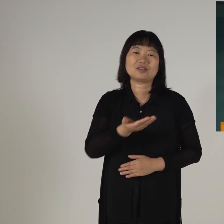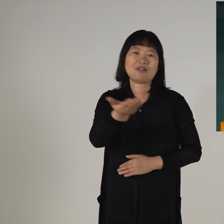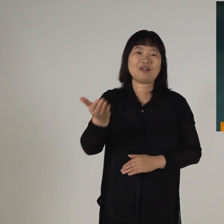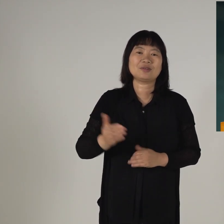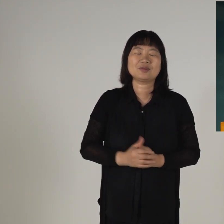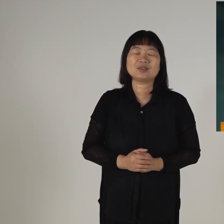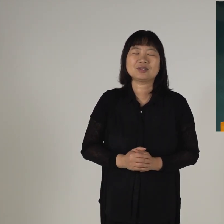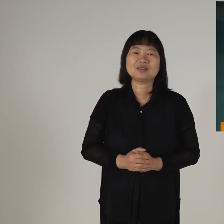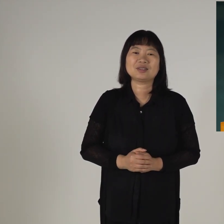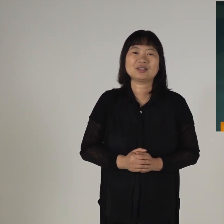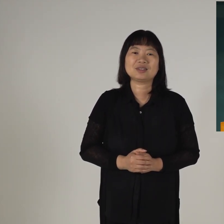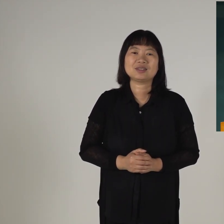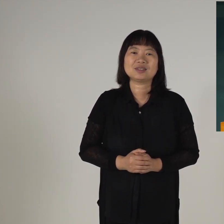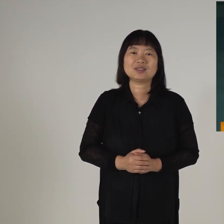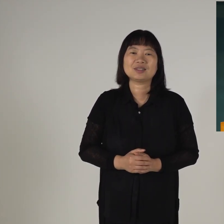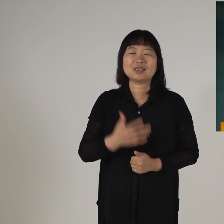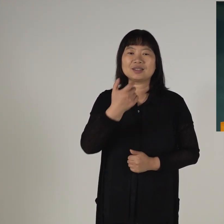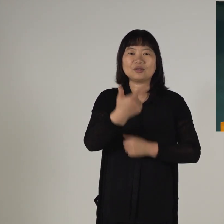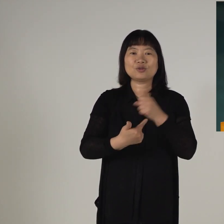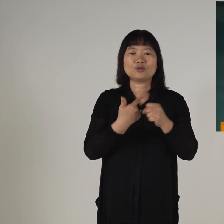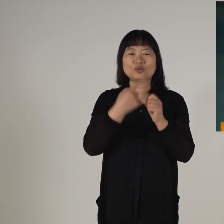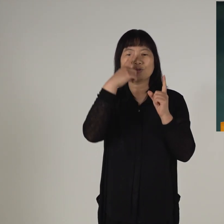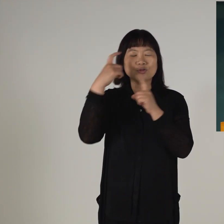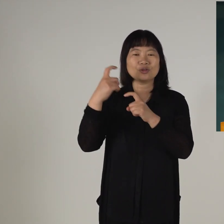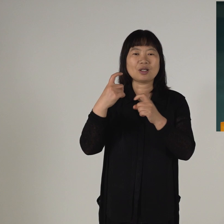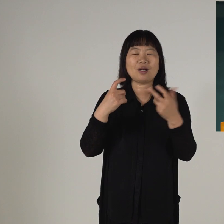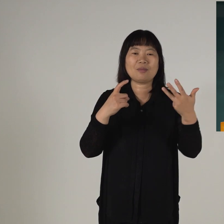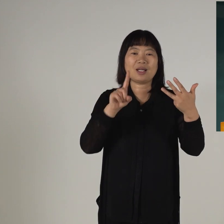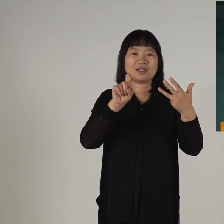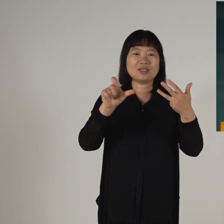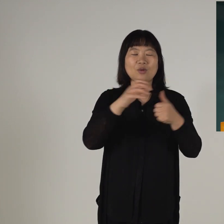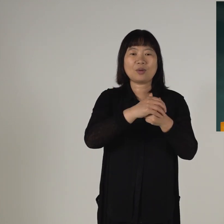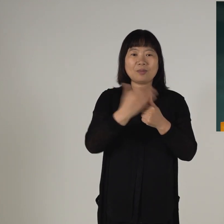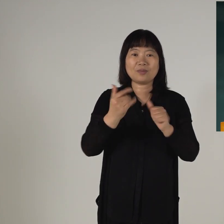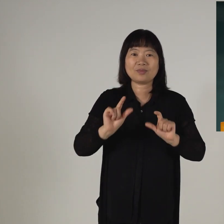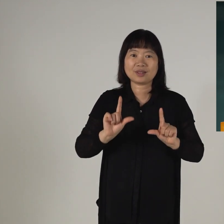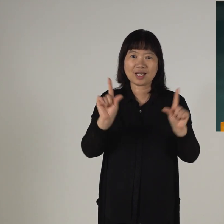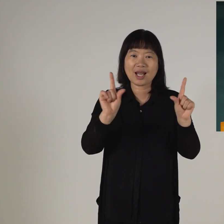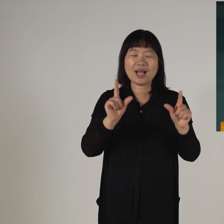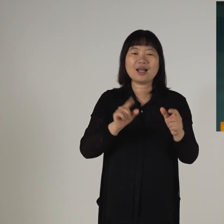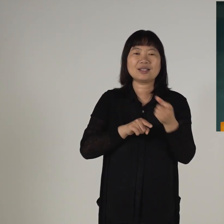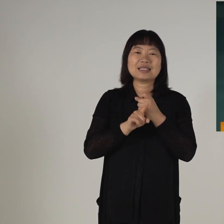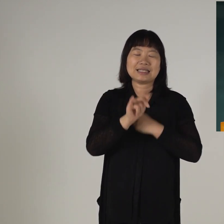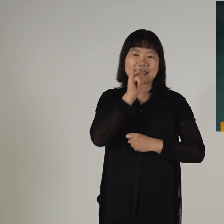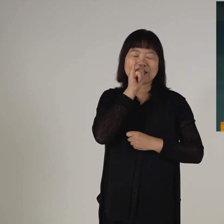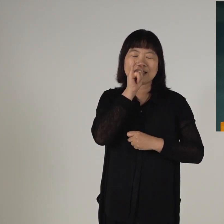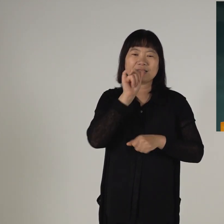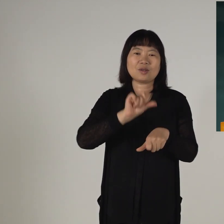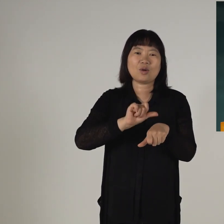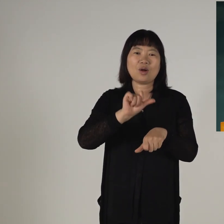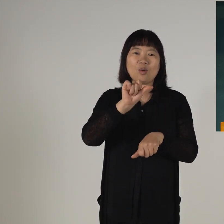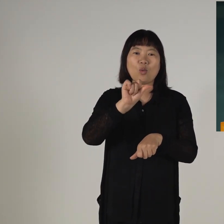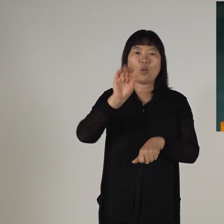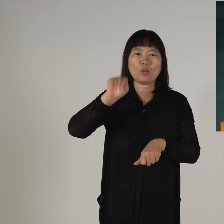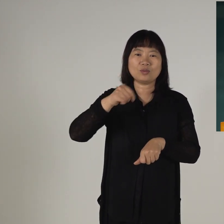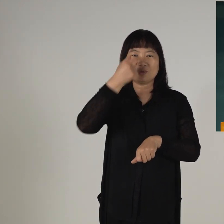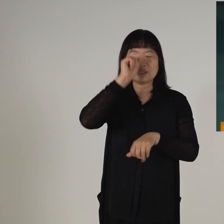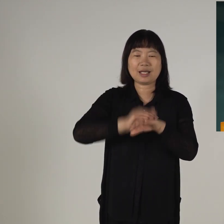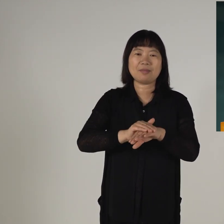여러분들이 76주년 광복주의를 맞는 의미 있는 이 주일 오부 예배 시간을